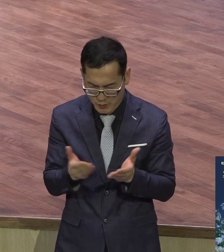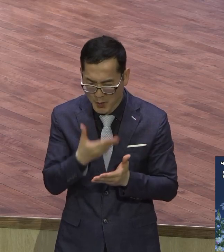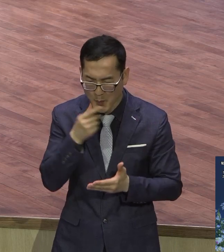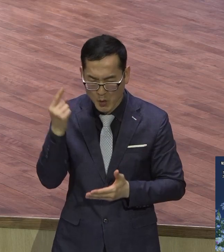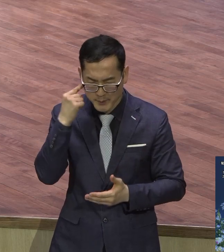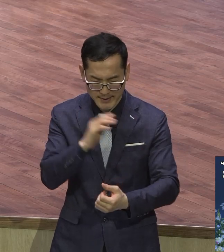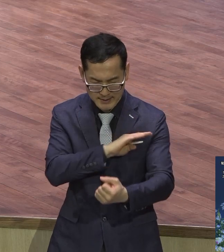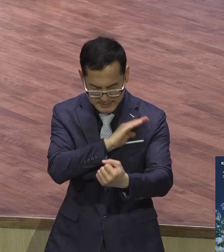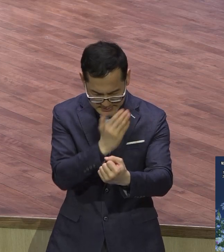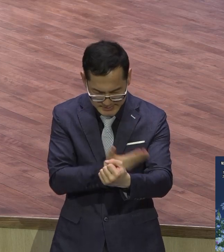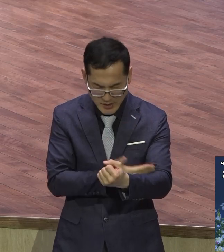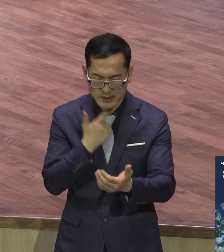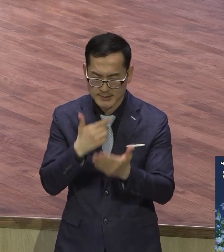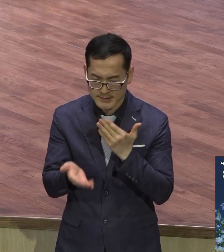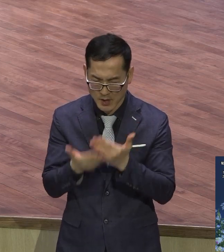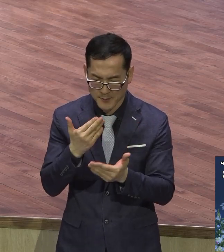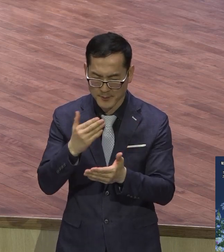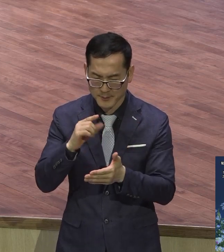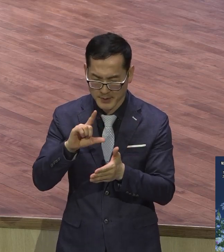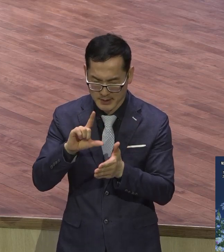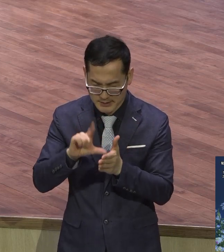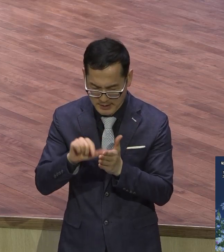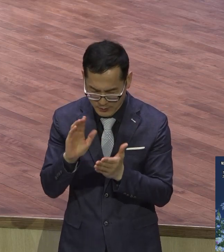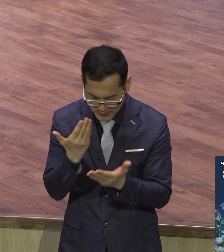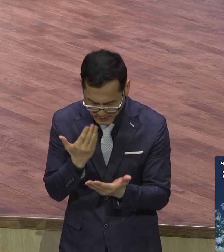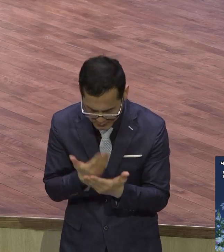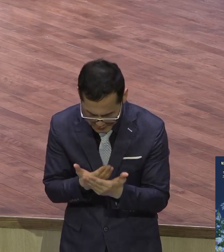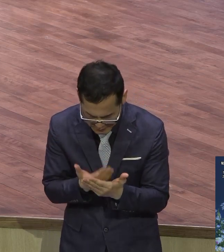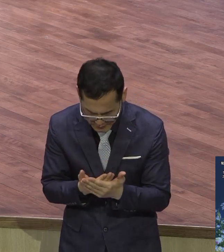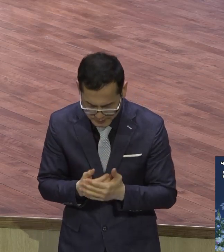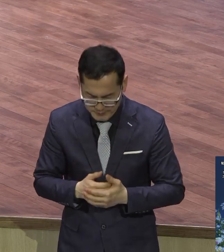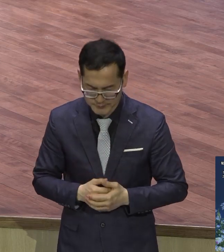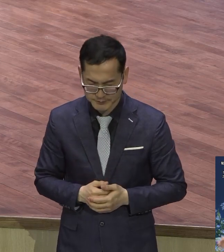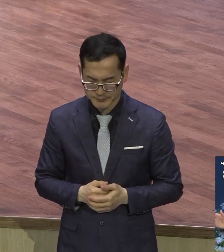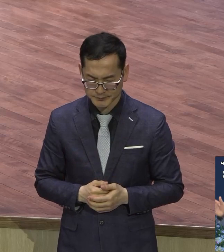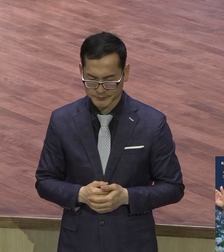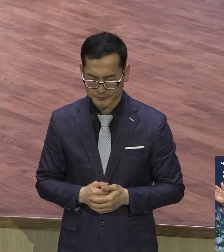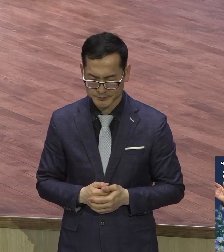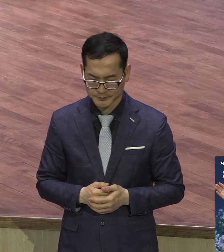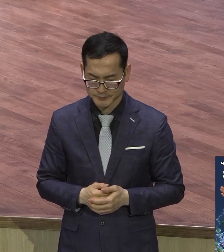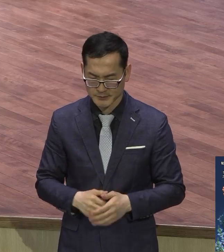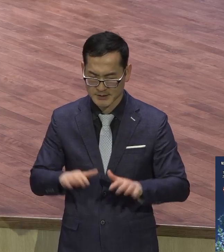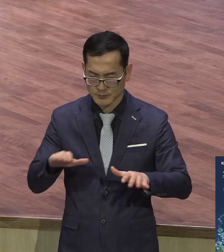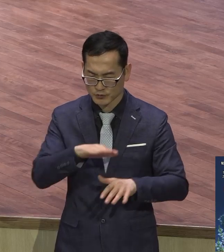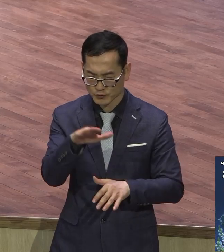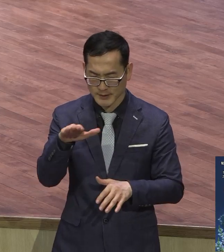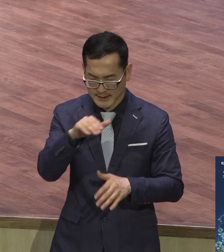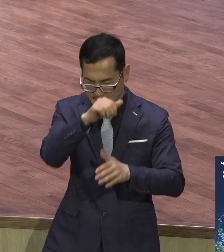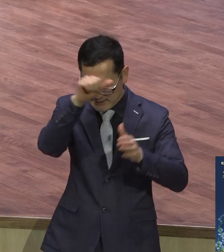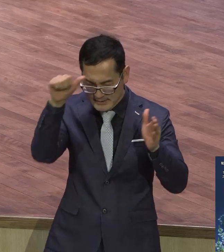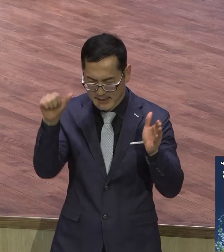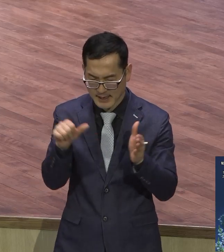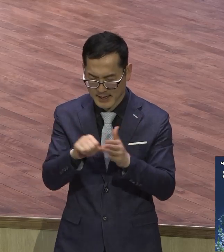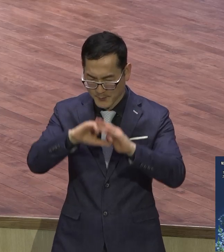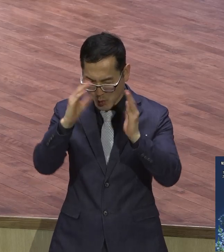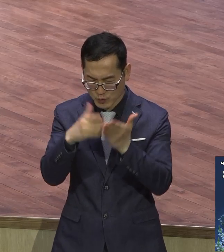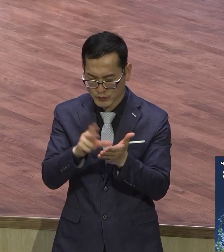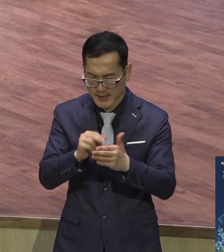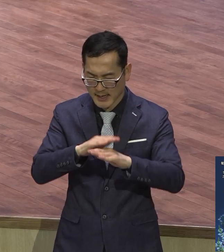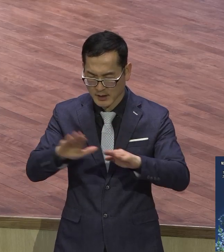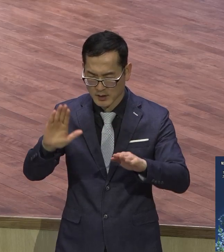주간 다시 한 번 체험하는 시간표가 되게 하여 주옵소서 지금은 우리 인생의 모든 문제